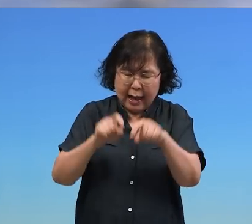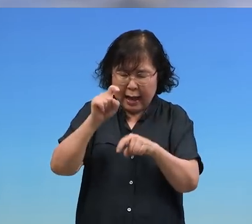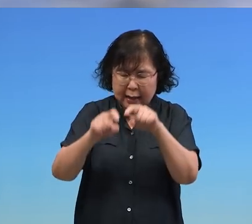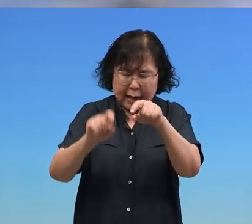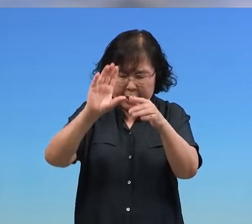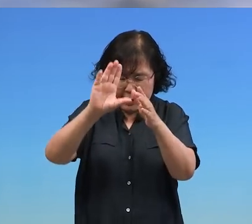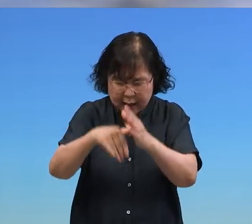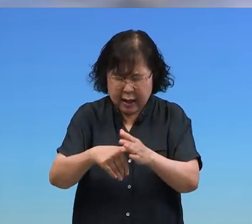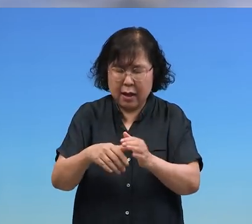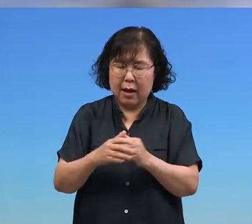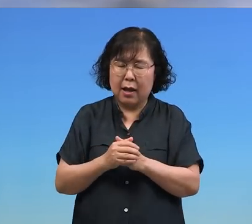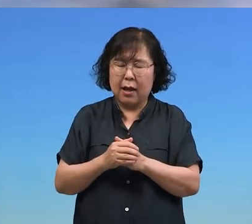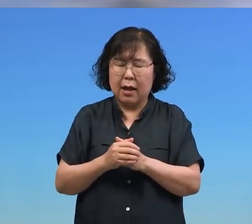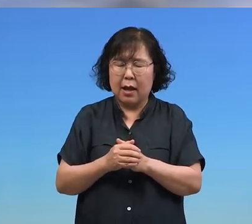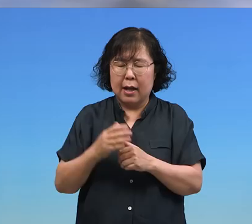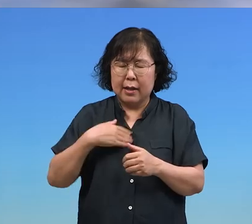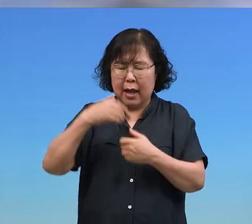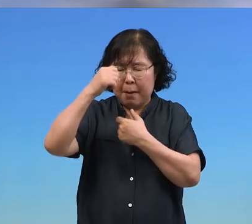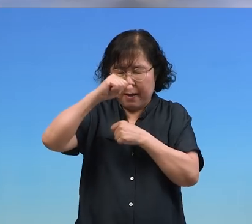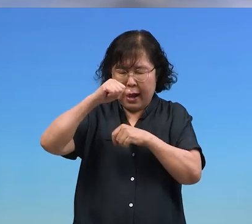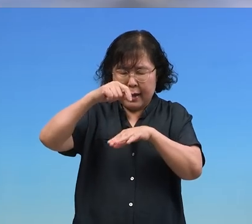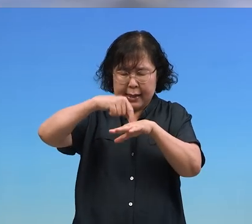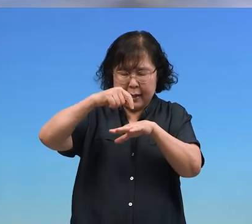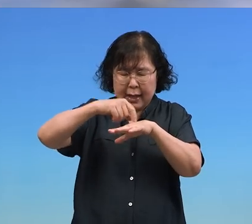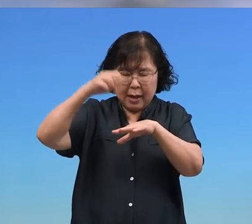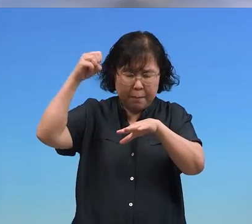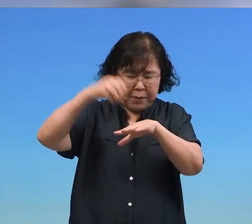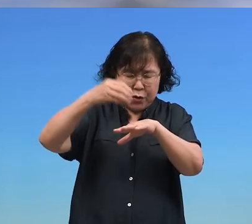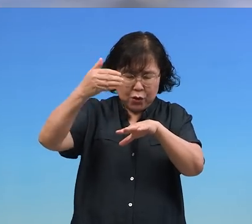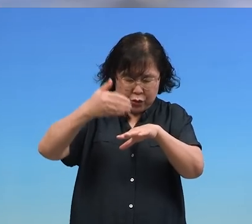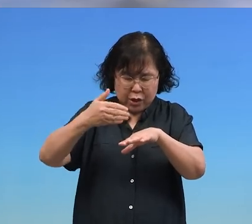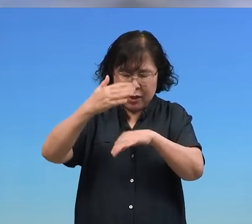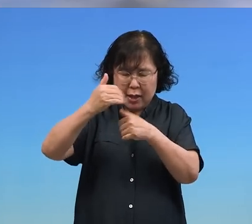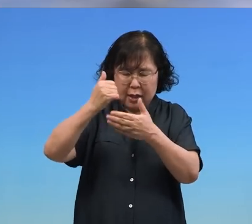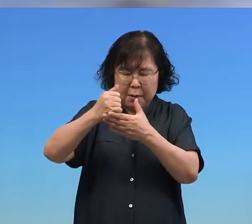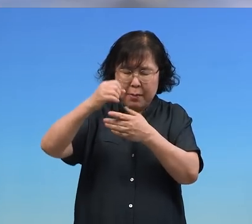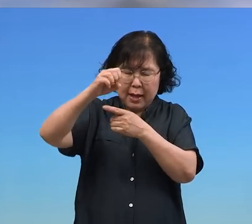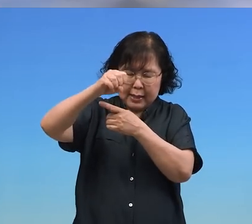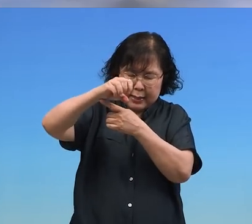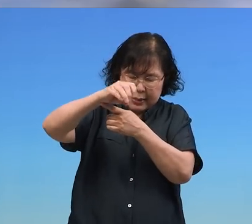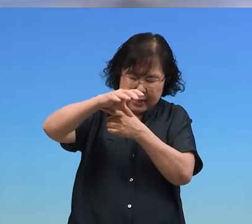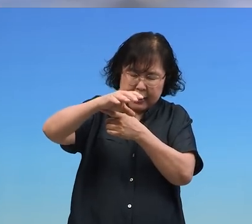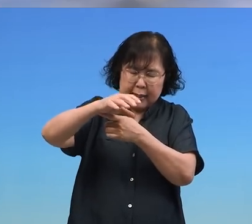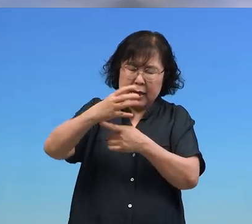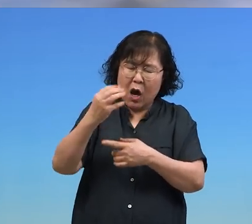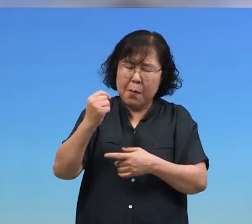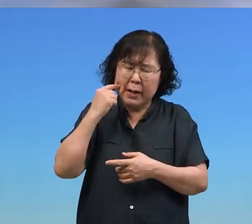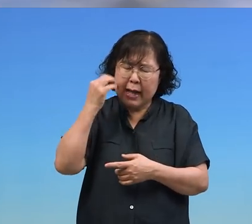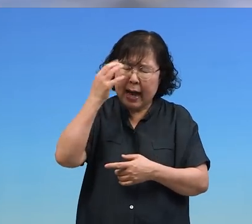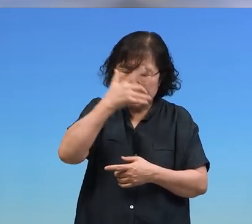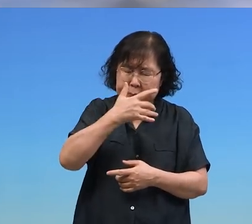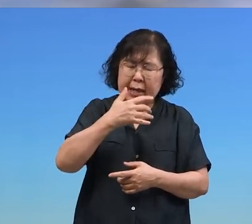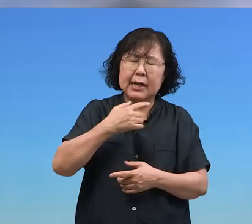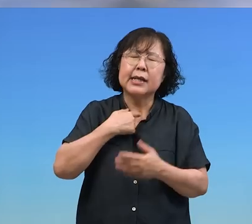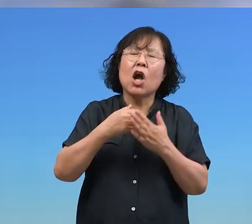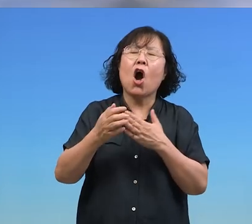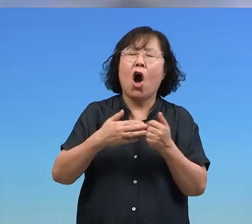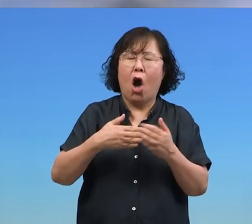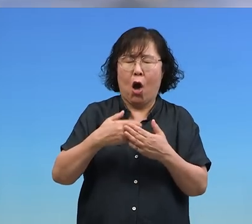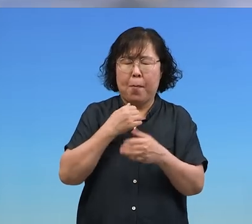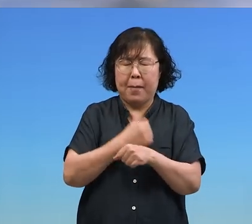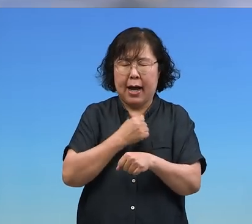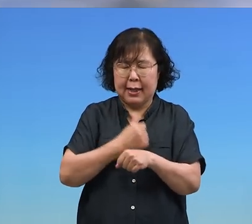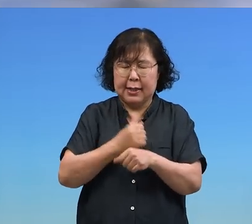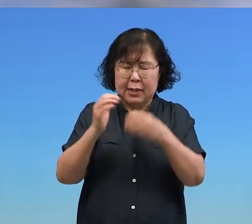하나님 내 발등에 비춰주시는 하나님의 등잔불이 얼마나 아름다운지를 맛보고